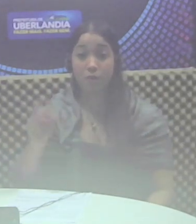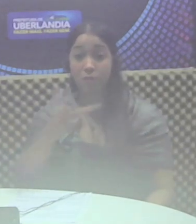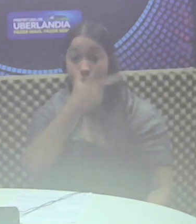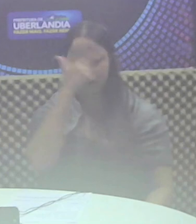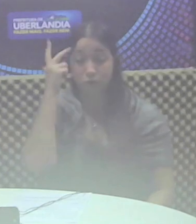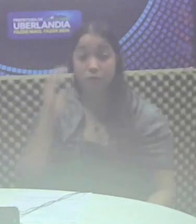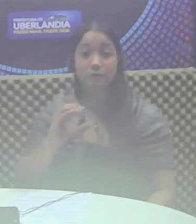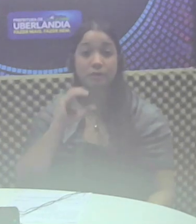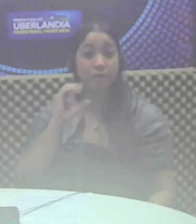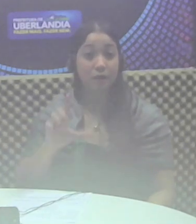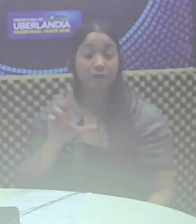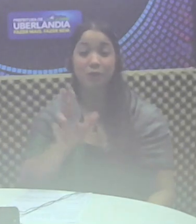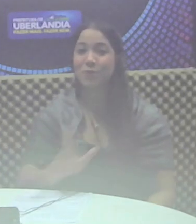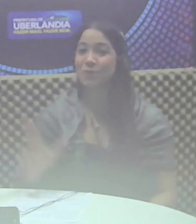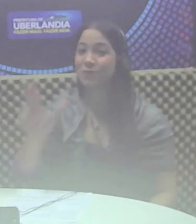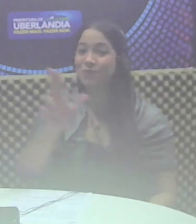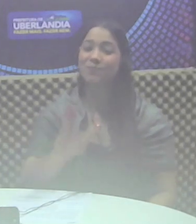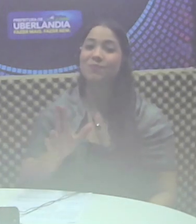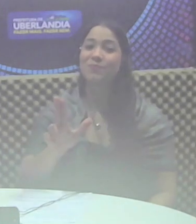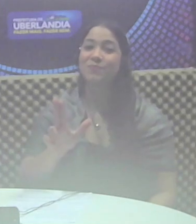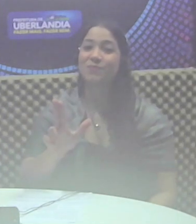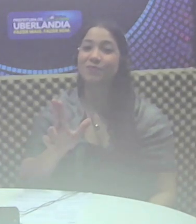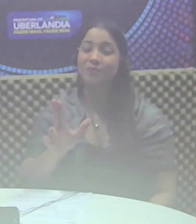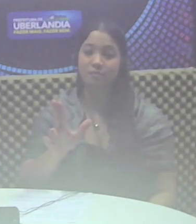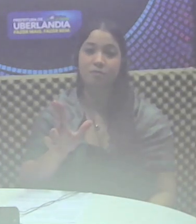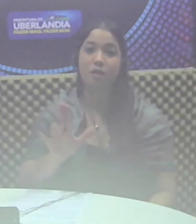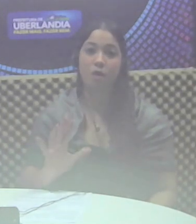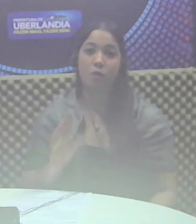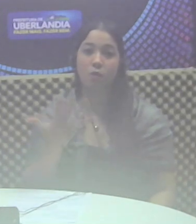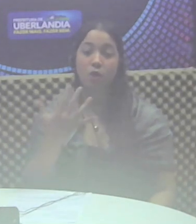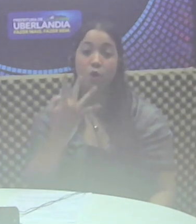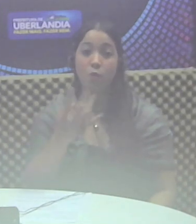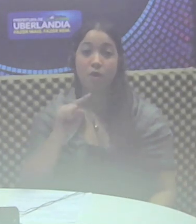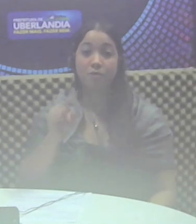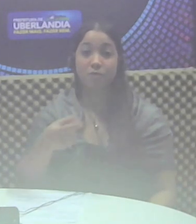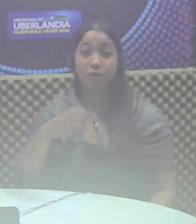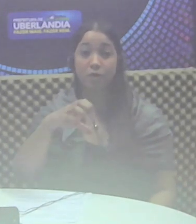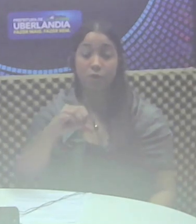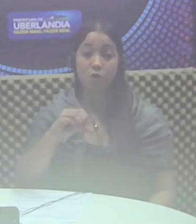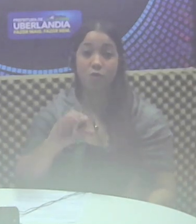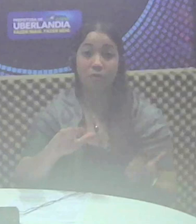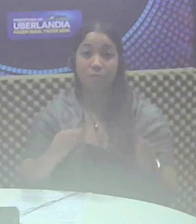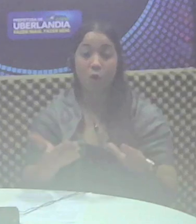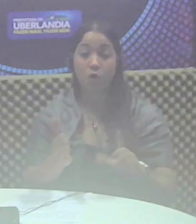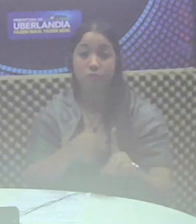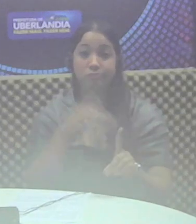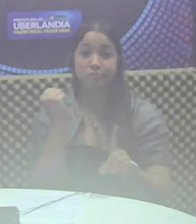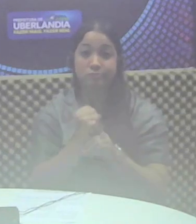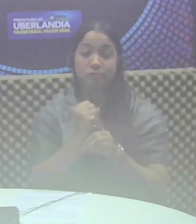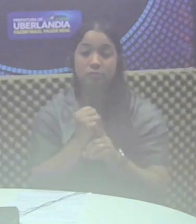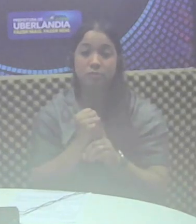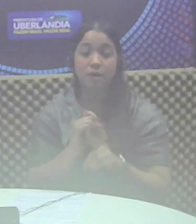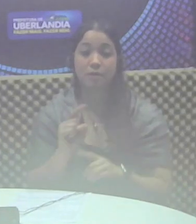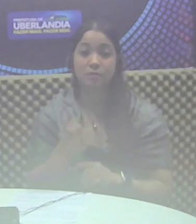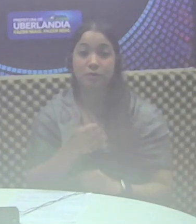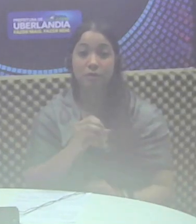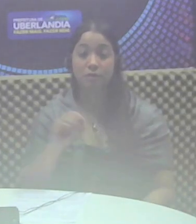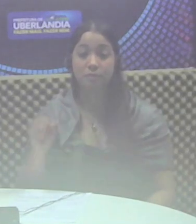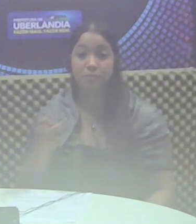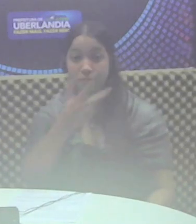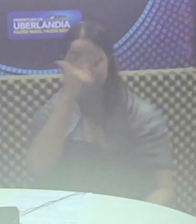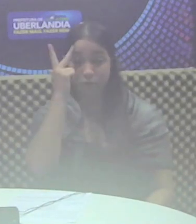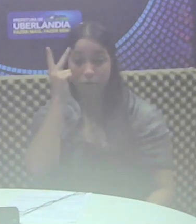classificação Uberlândia com incidência de 4,9 assassinatos a cada 100.000 habitantes ficou à frente de